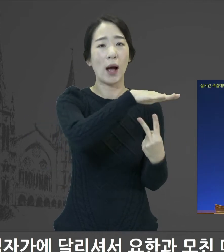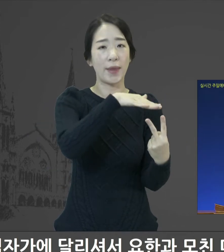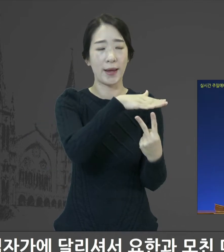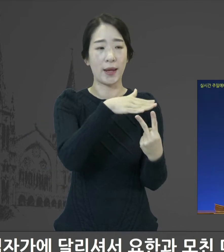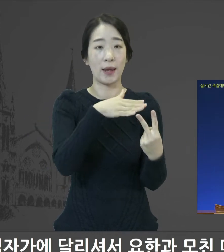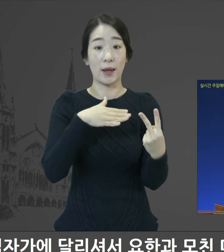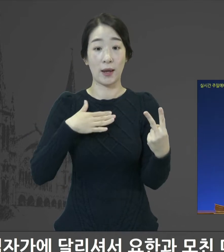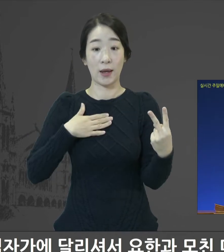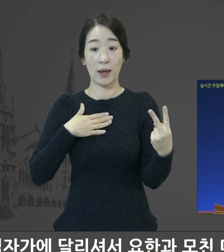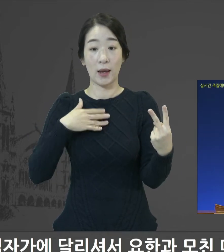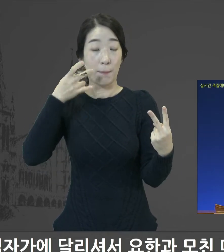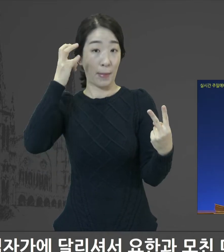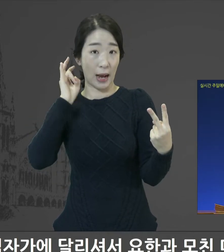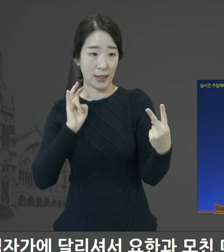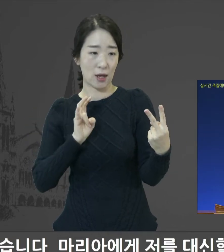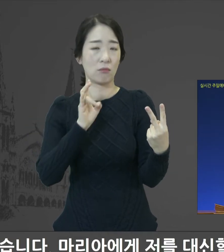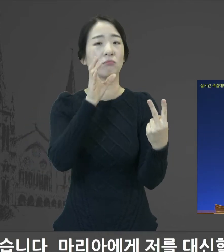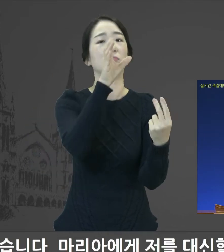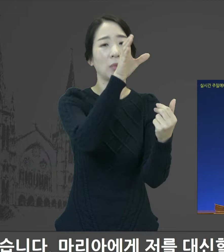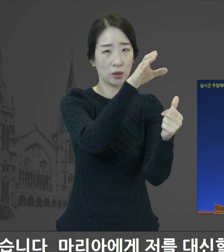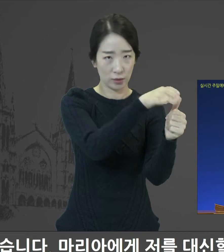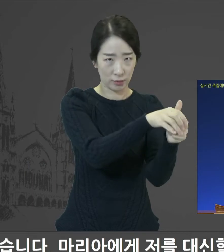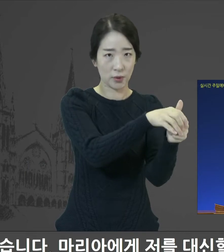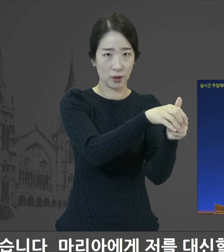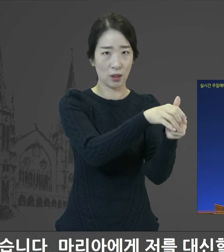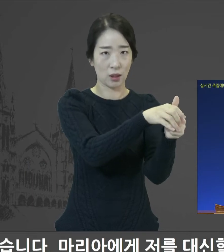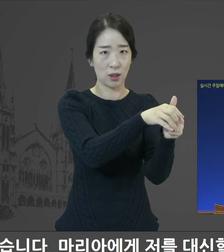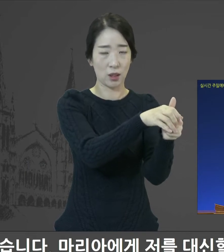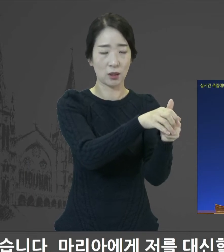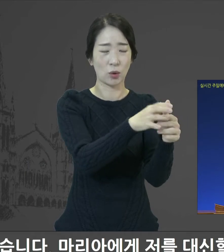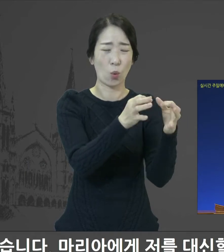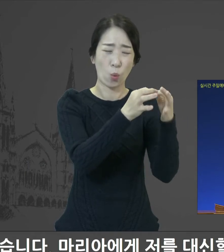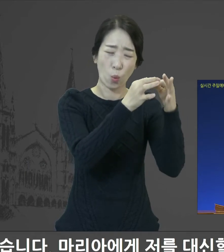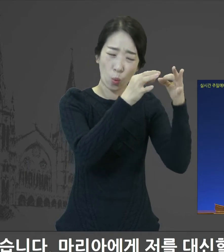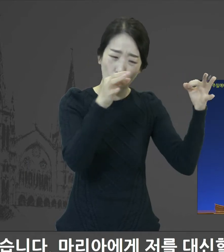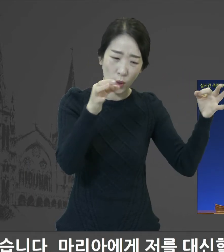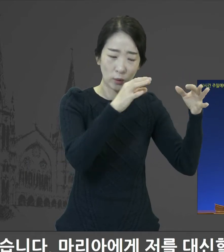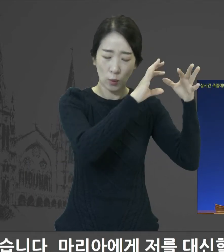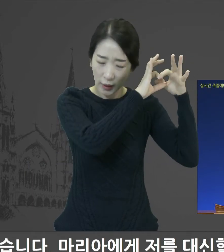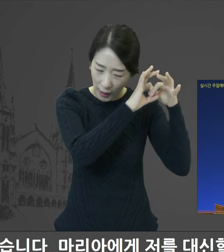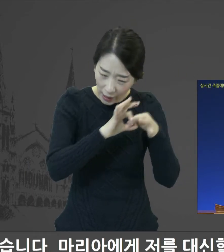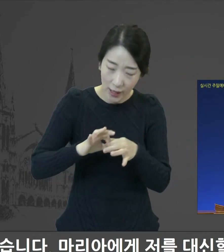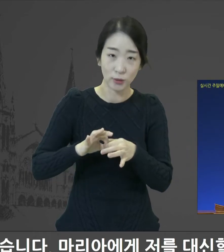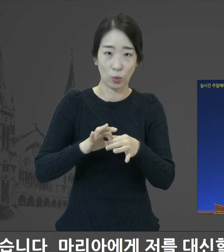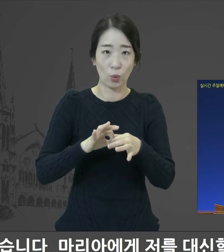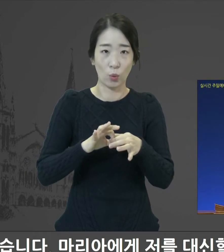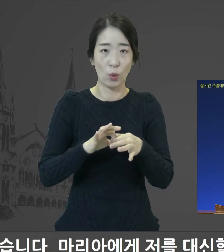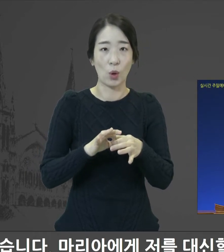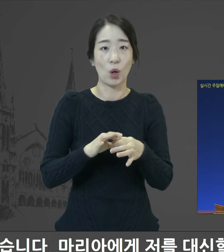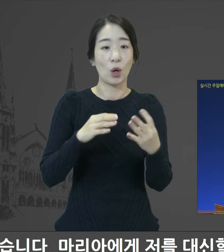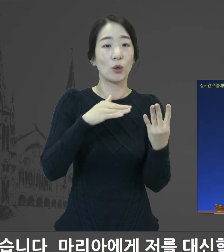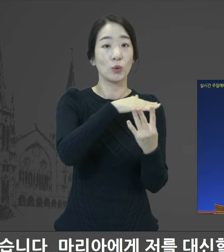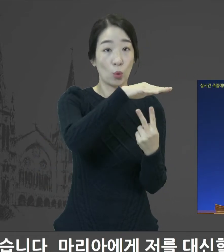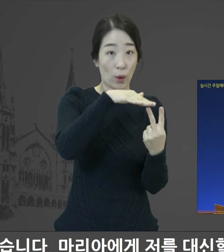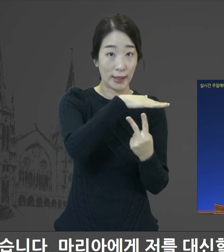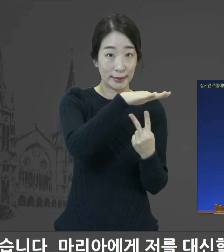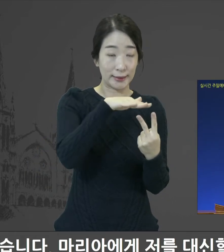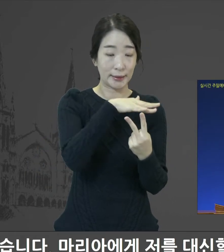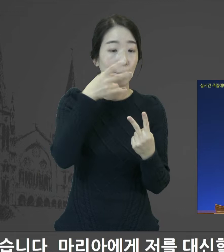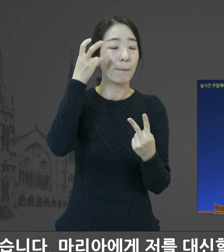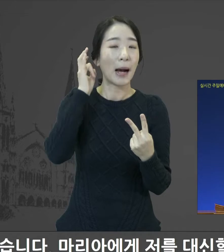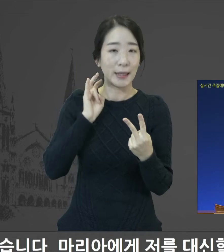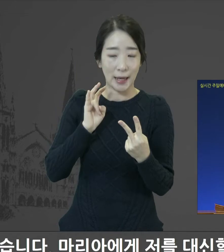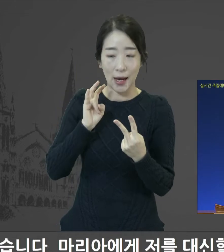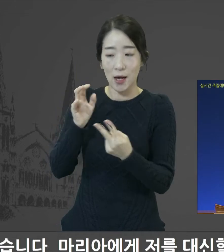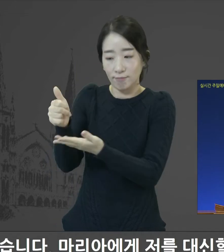요한은 아주 오랜 기간 동안 어머니를 모시고 있었던 것이죠. 그 기간이 6년,